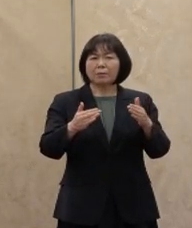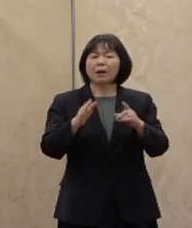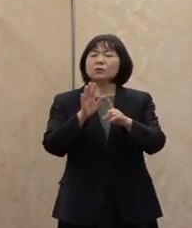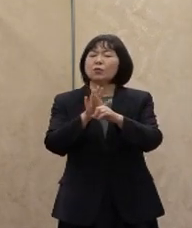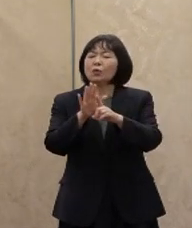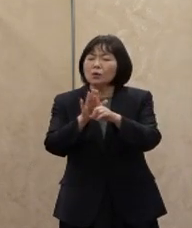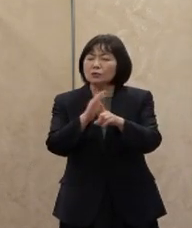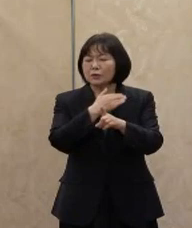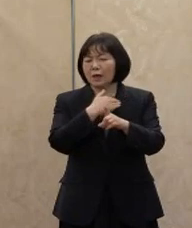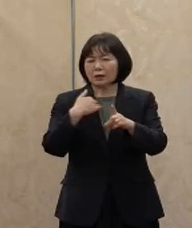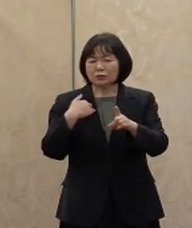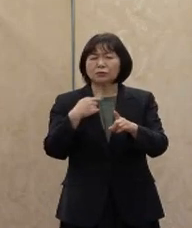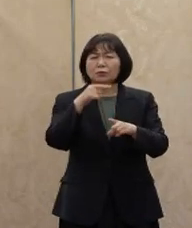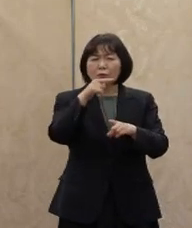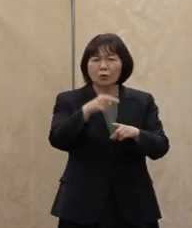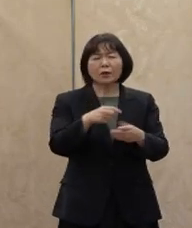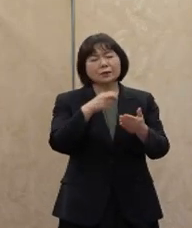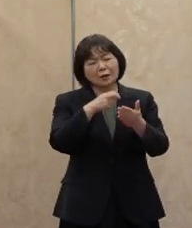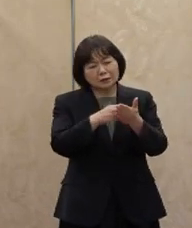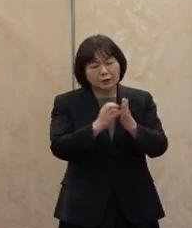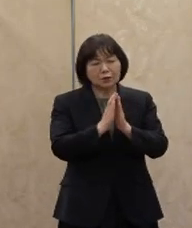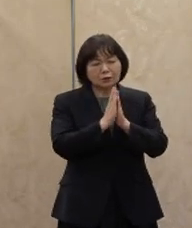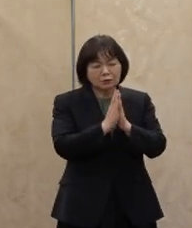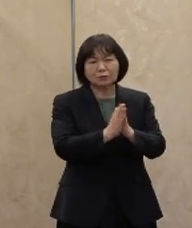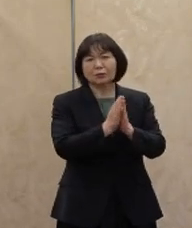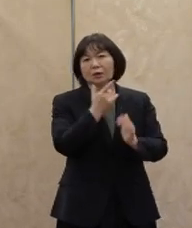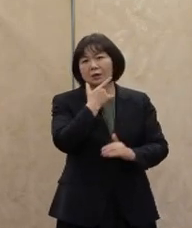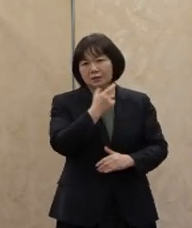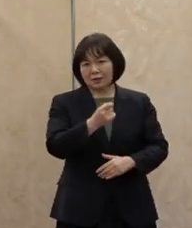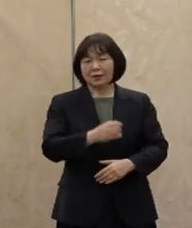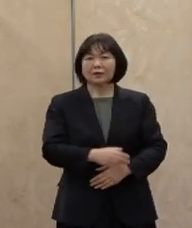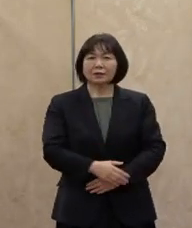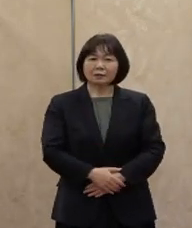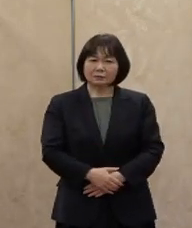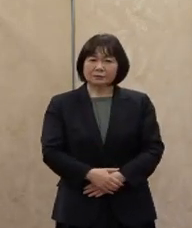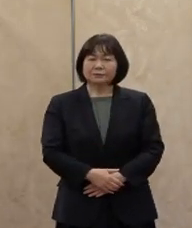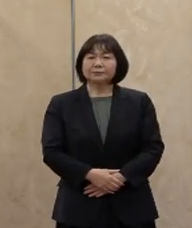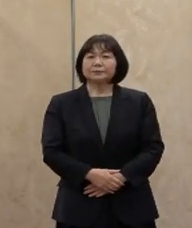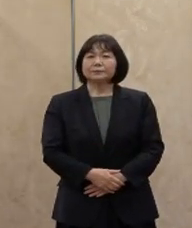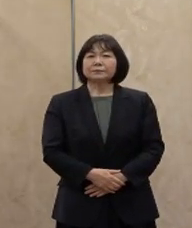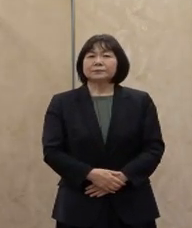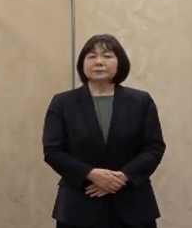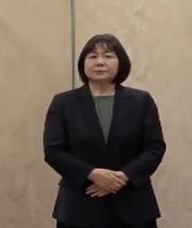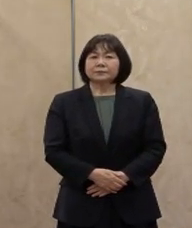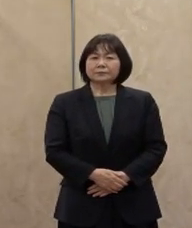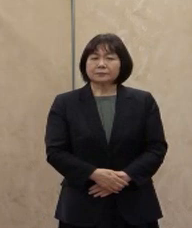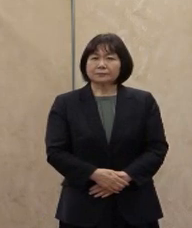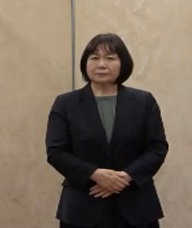本当にぜひそこはね、その残念だったら協力をお願いしたいなと思います。